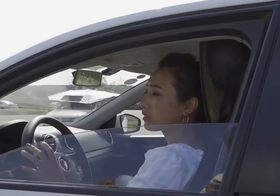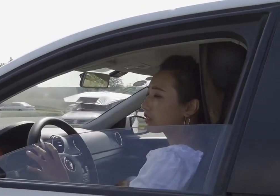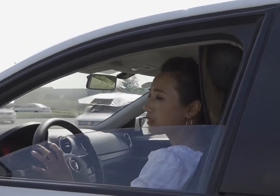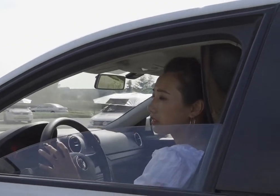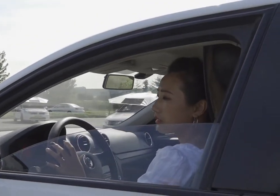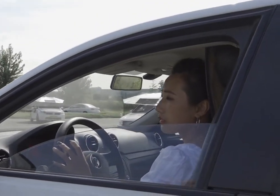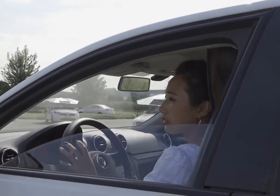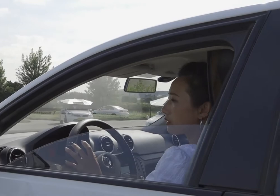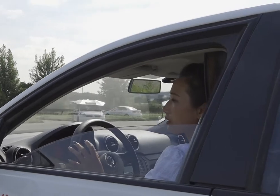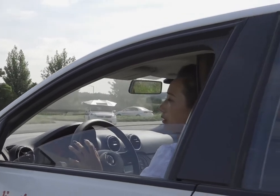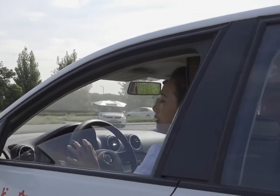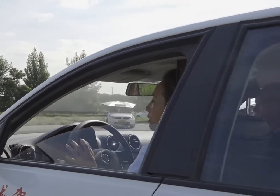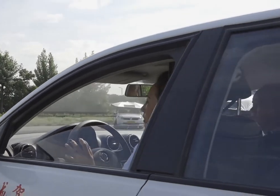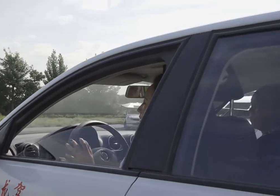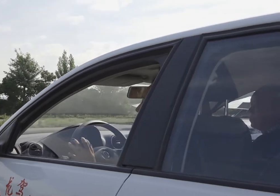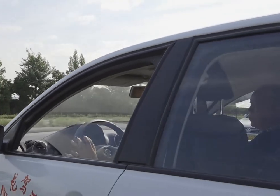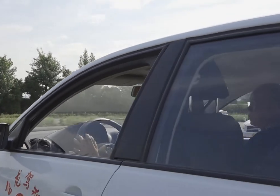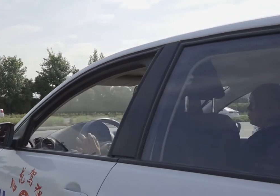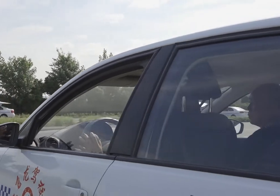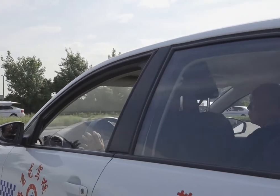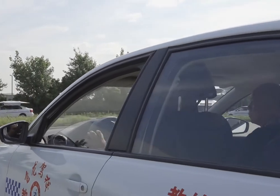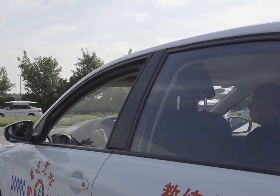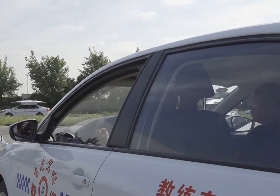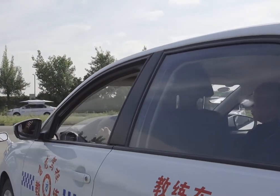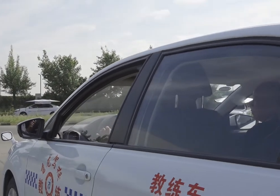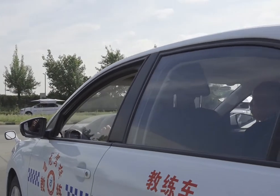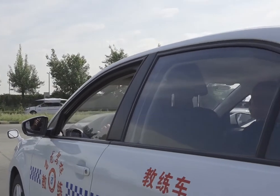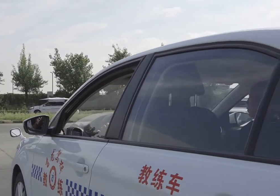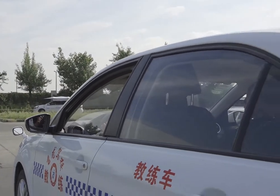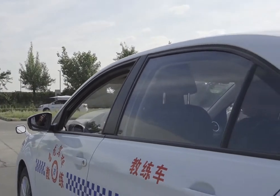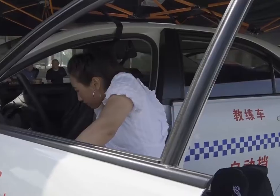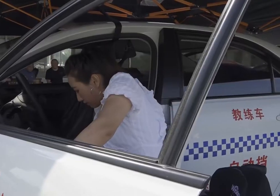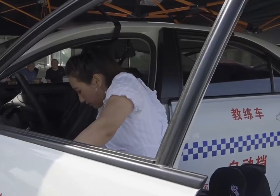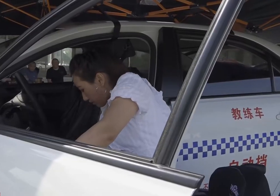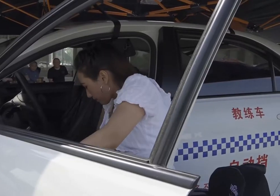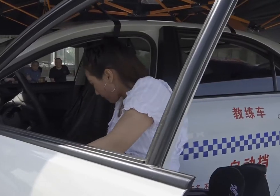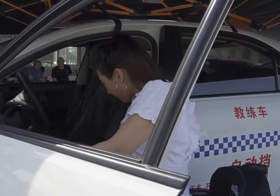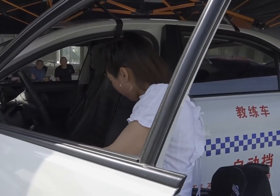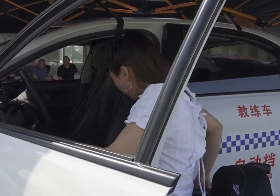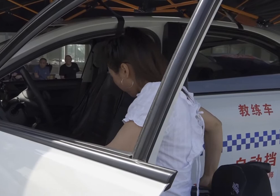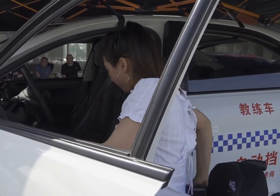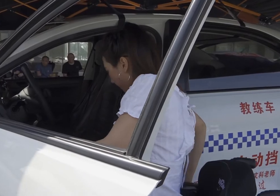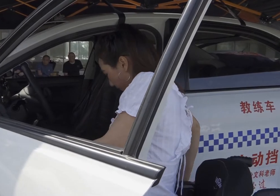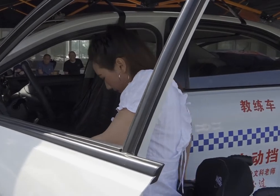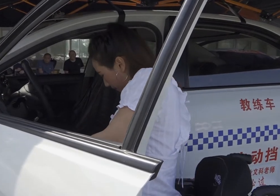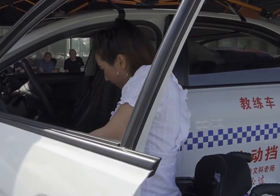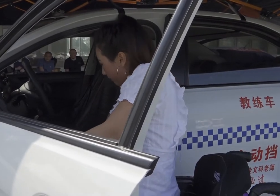跟教练和同学告别，还在现场秀了一把车技。对于杨英树这样下肢残疾的学员而言，学习开车的第